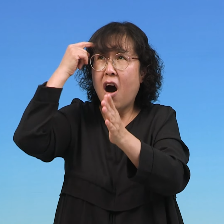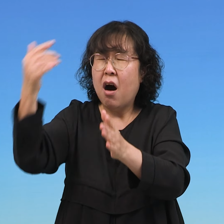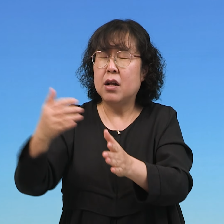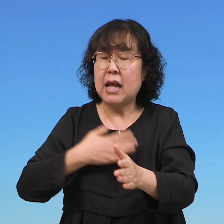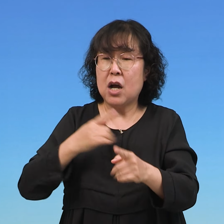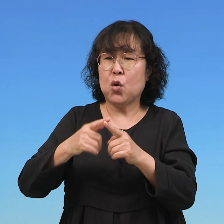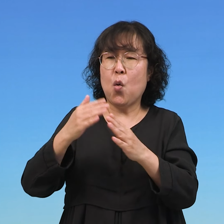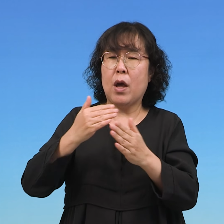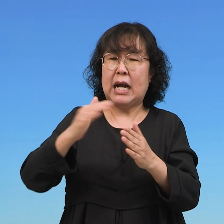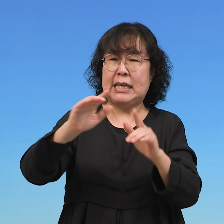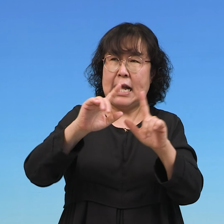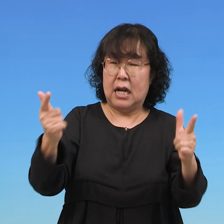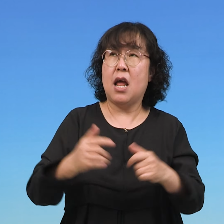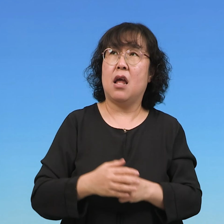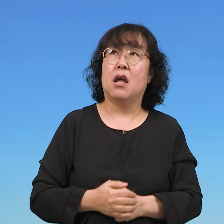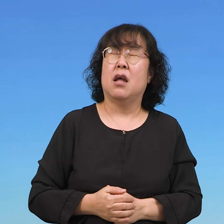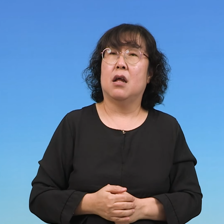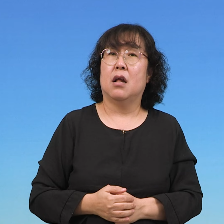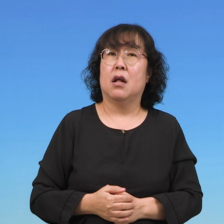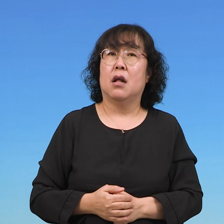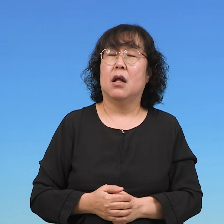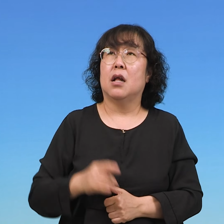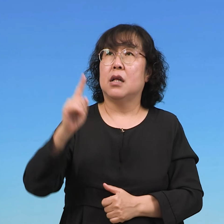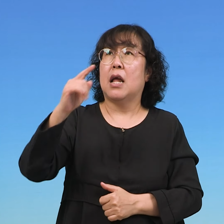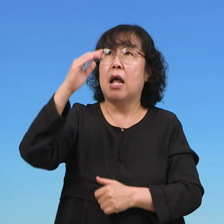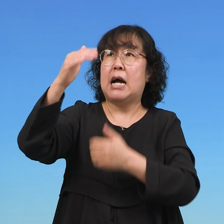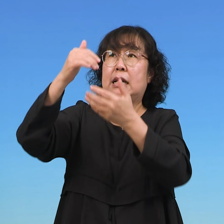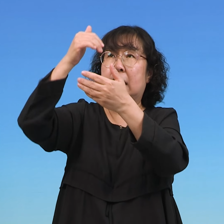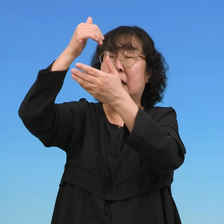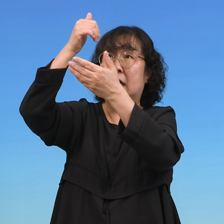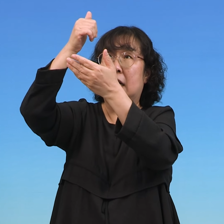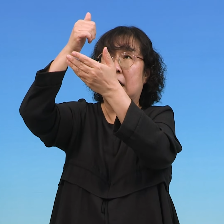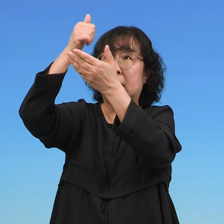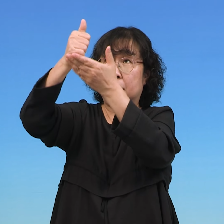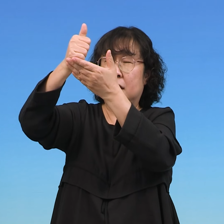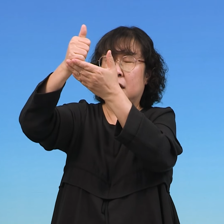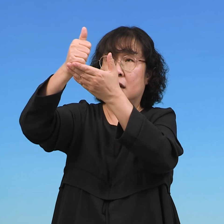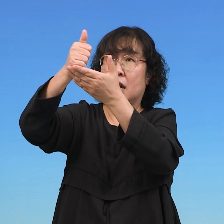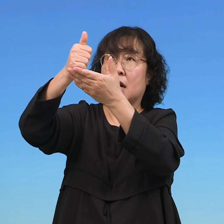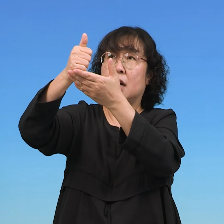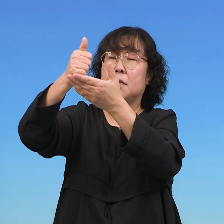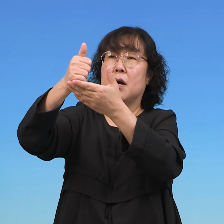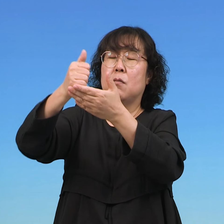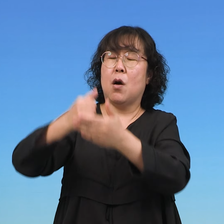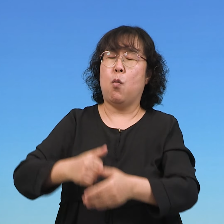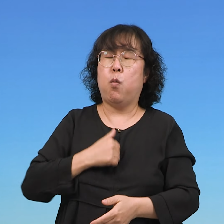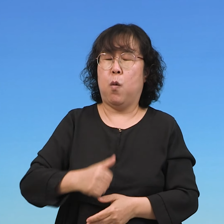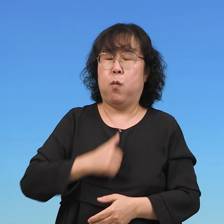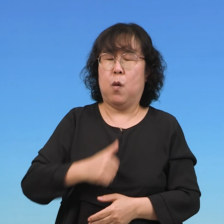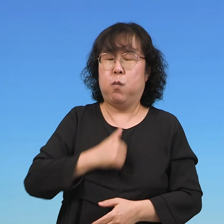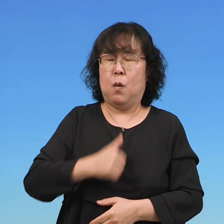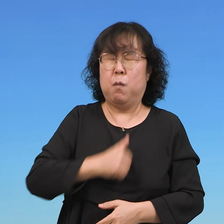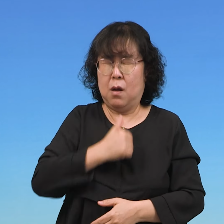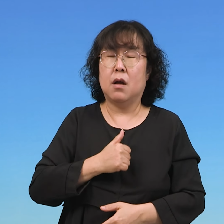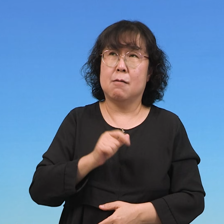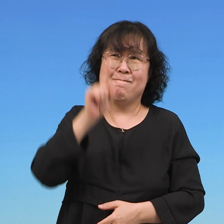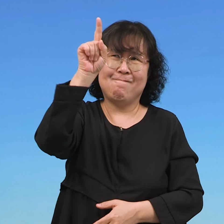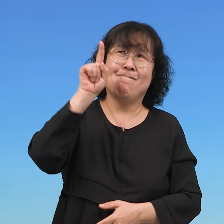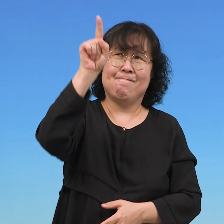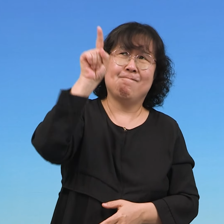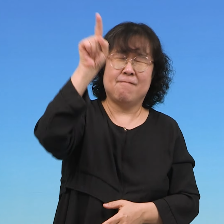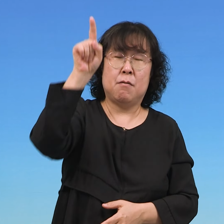가. 왜 당신같이 무능한 신에게 내가 님자를 붙여야 돼? 그날 막 정말 제가